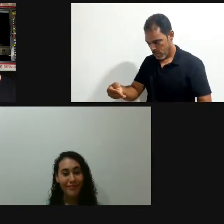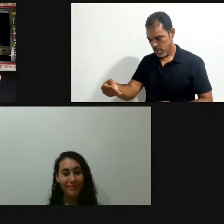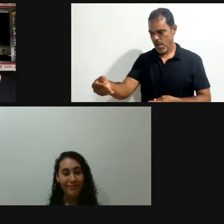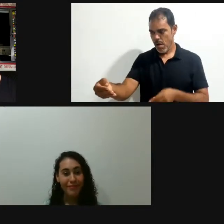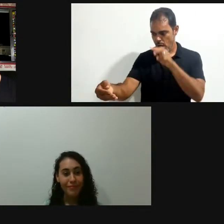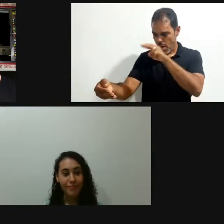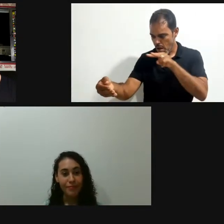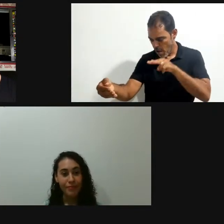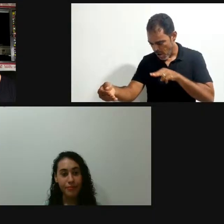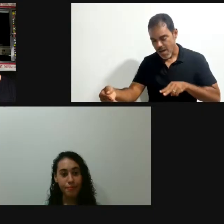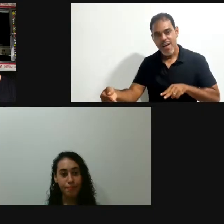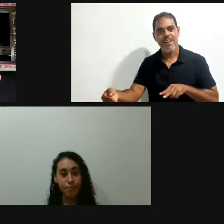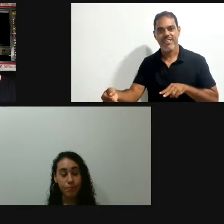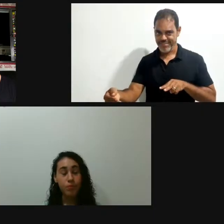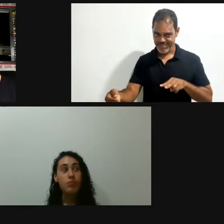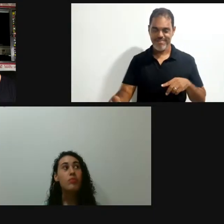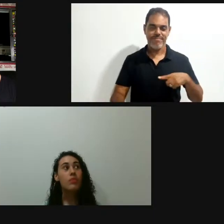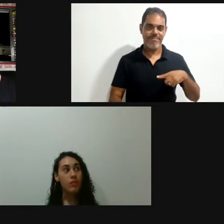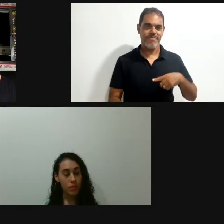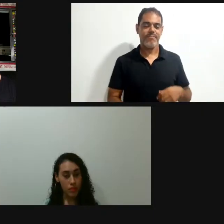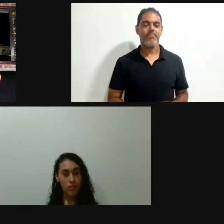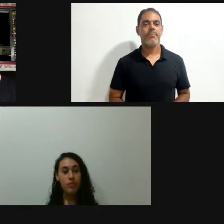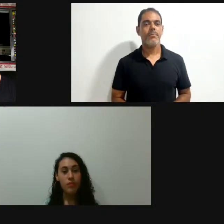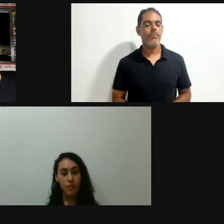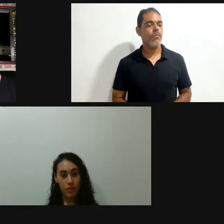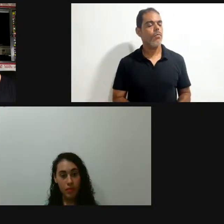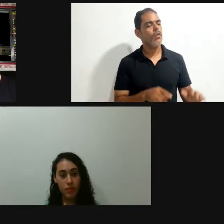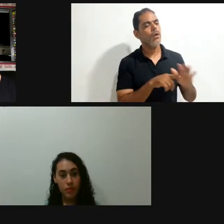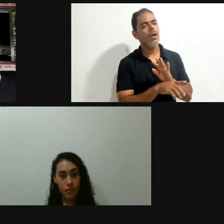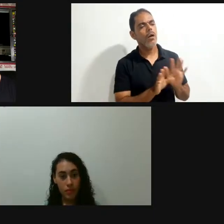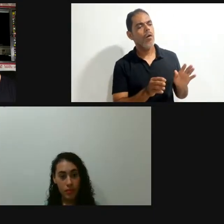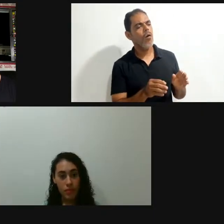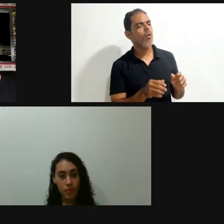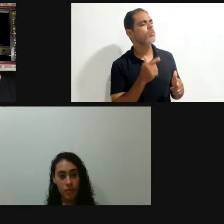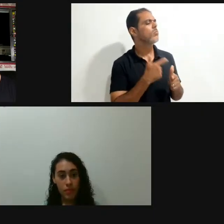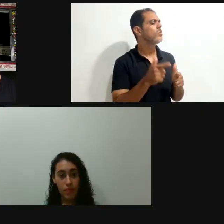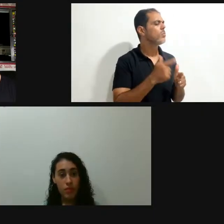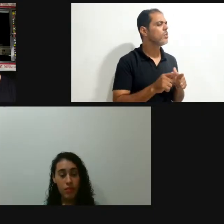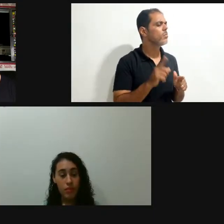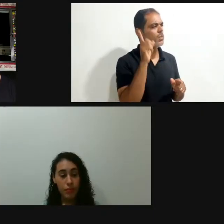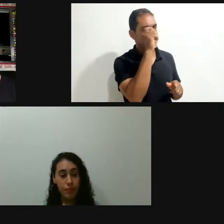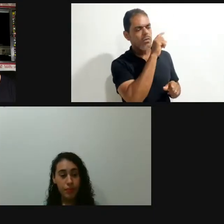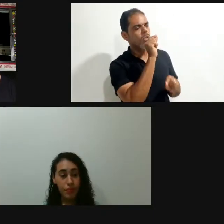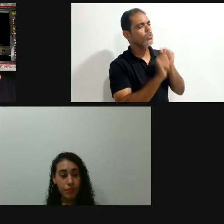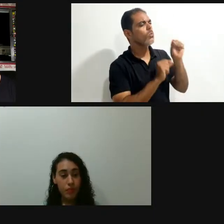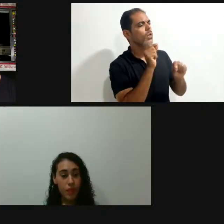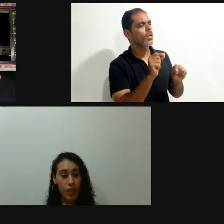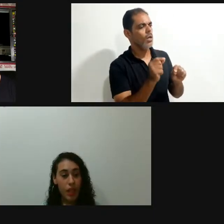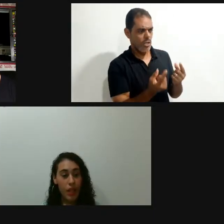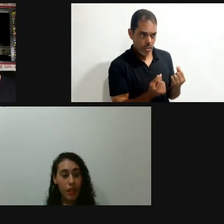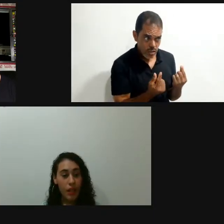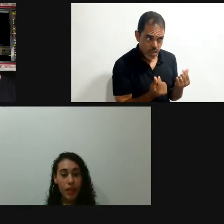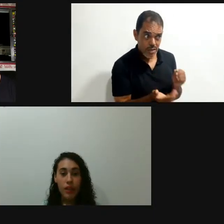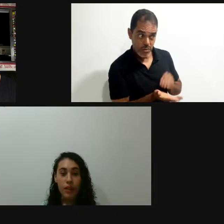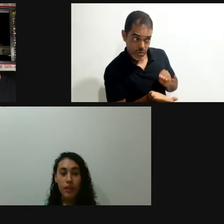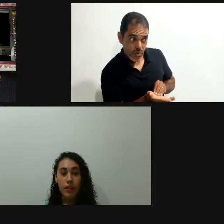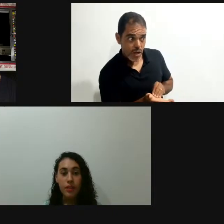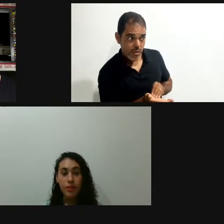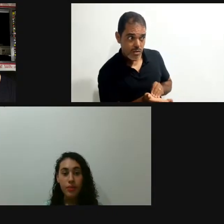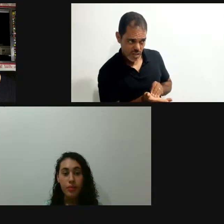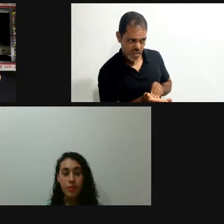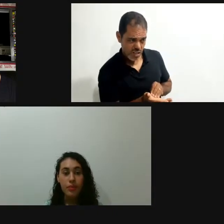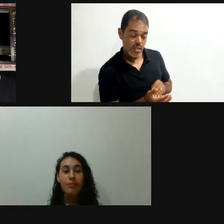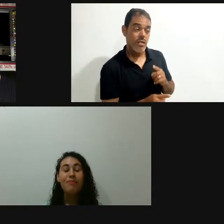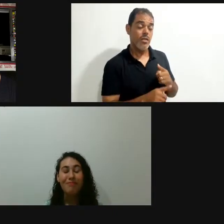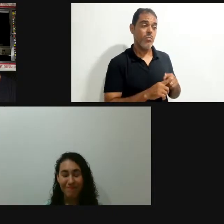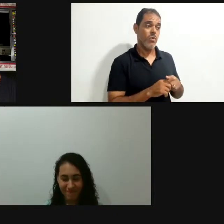Complicação que você fala que é tempo, ajuda, uma parte de ajuda financeira que precisa. Porque tem licença, tem que